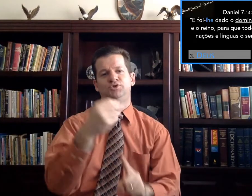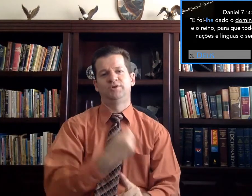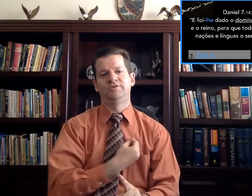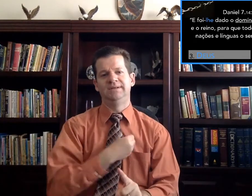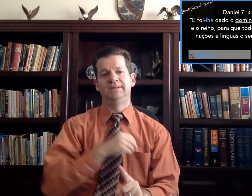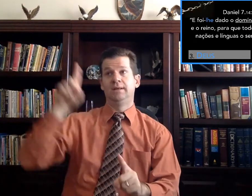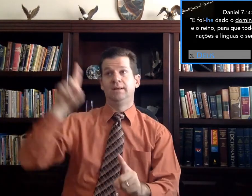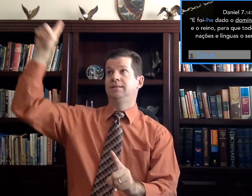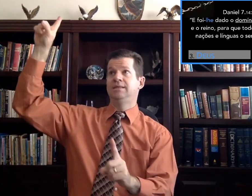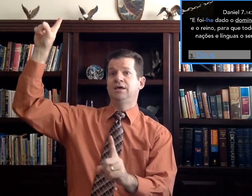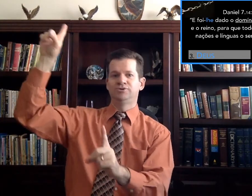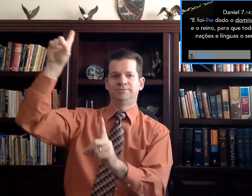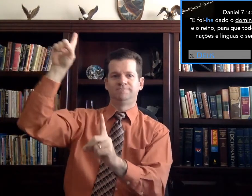sua vida. Deus,